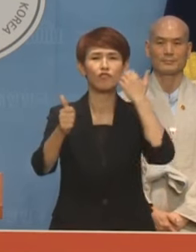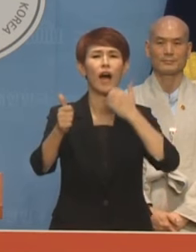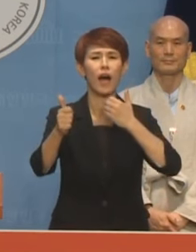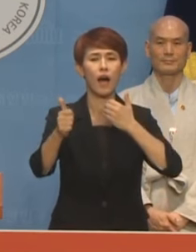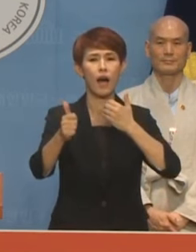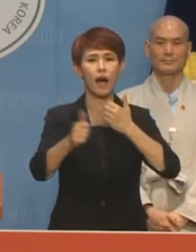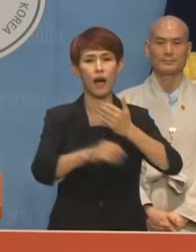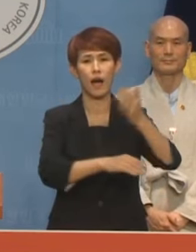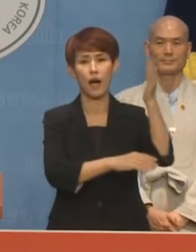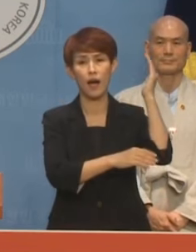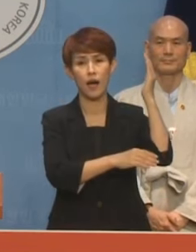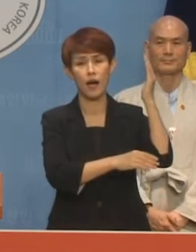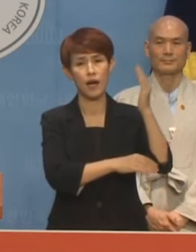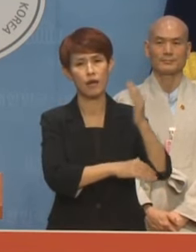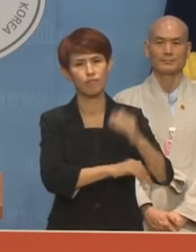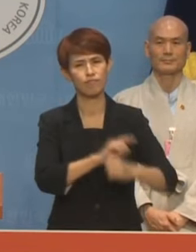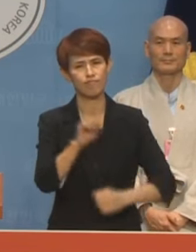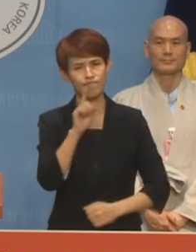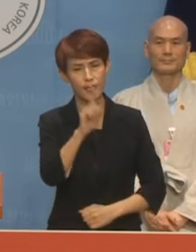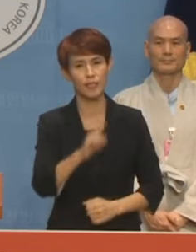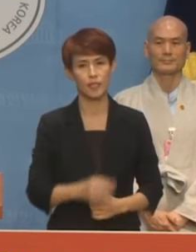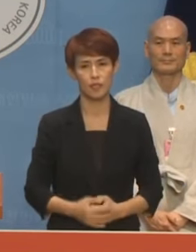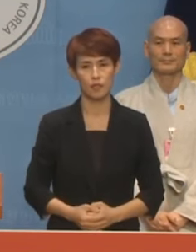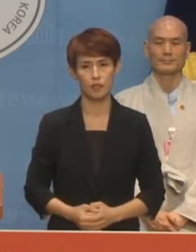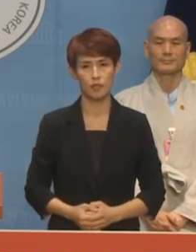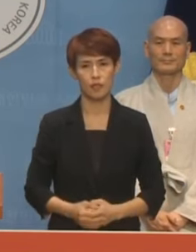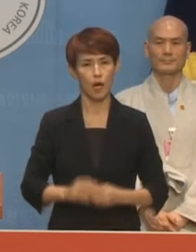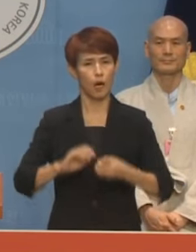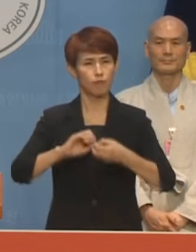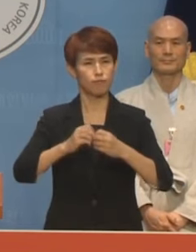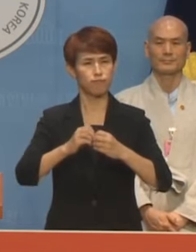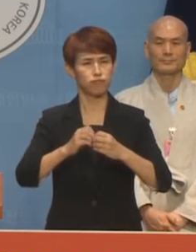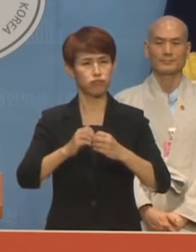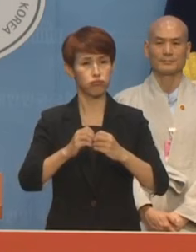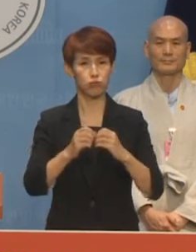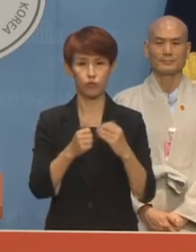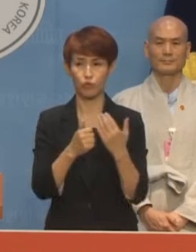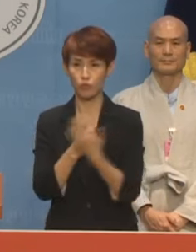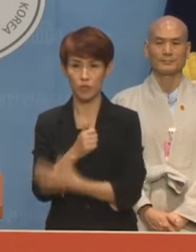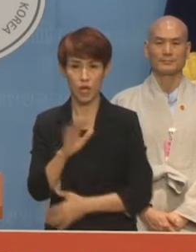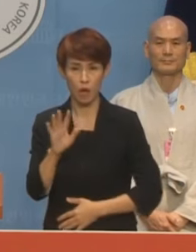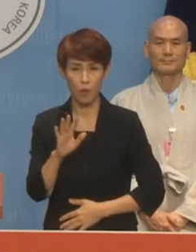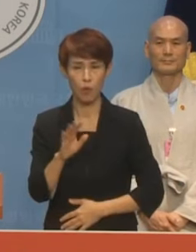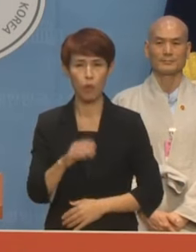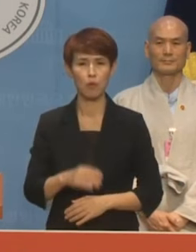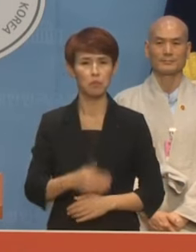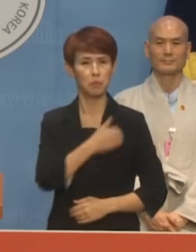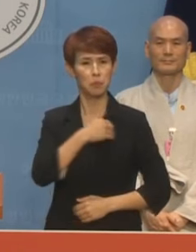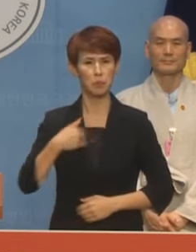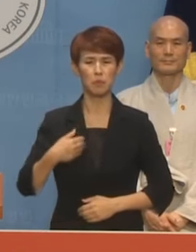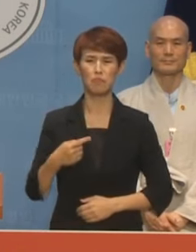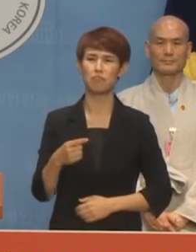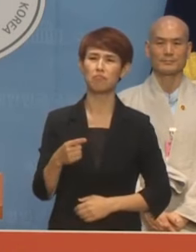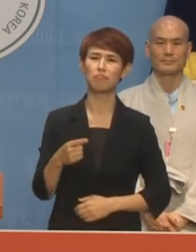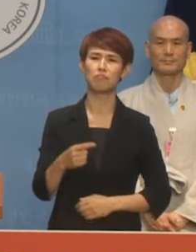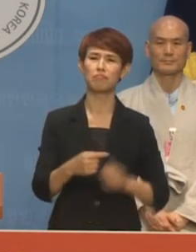이런 말이 흘러나왔습니다. 얼렁뚱땅 숨기지도 않고 너무도 당당합니다.